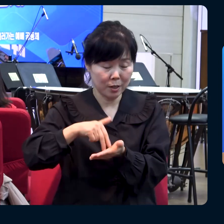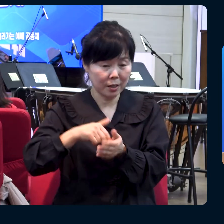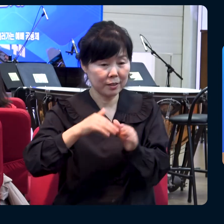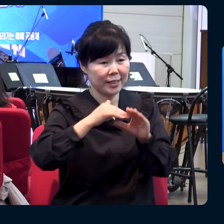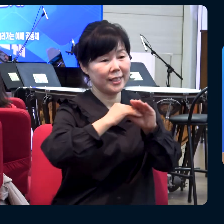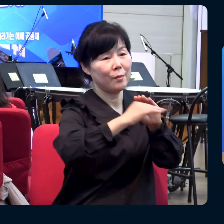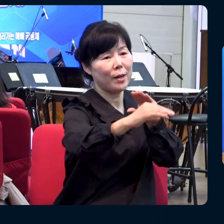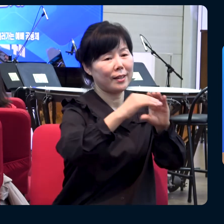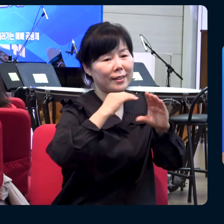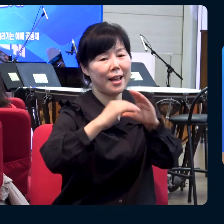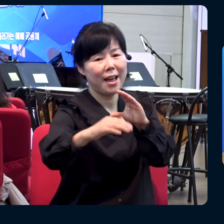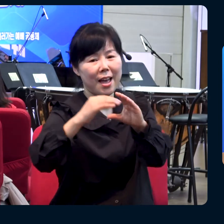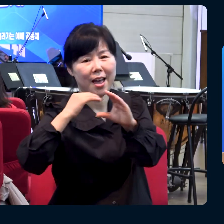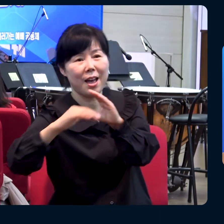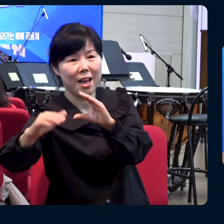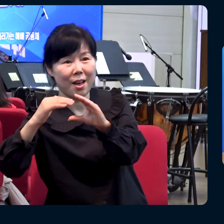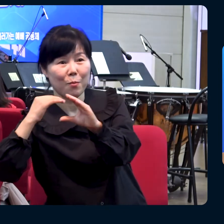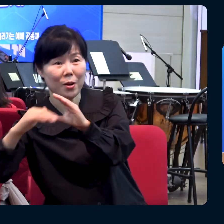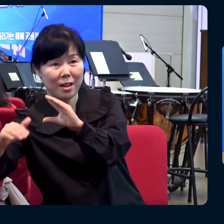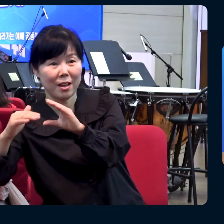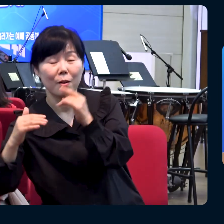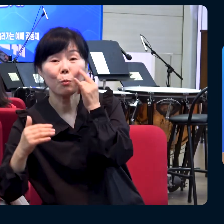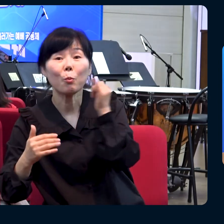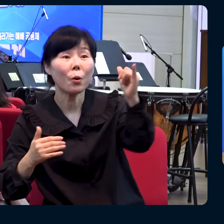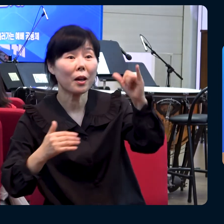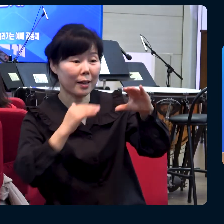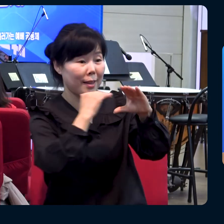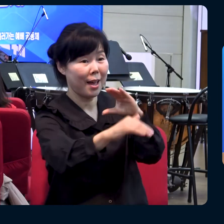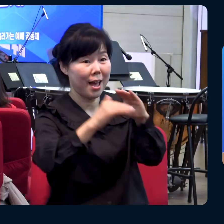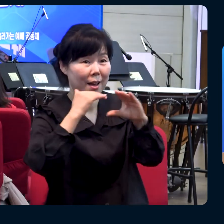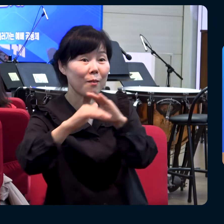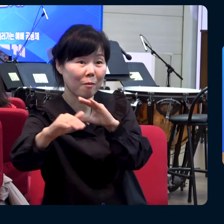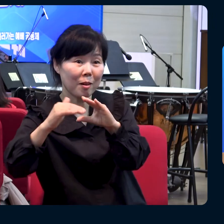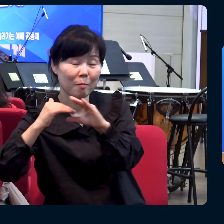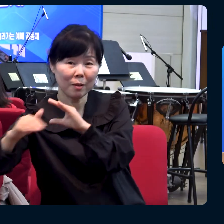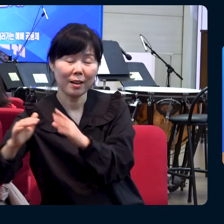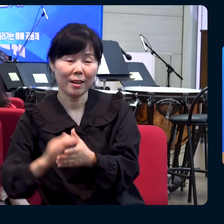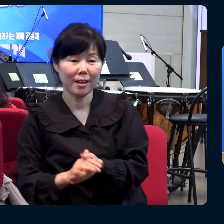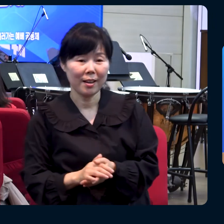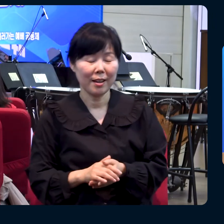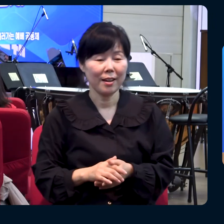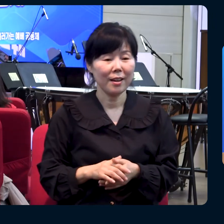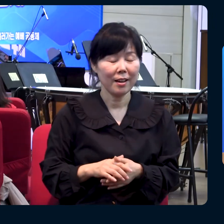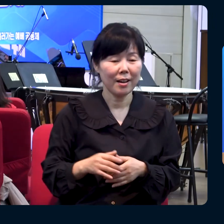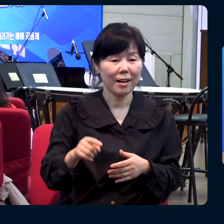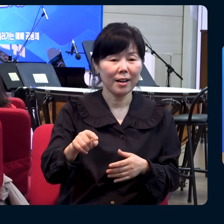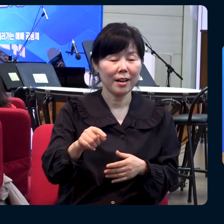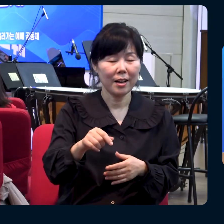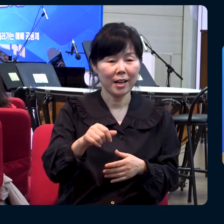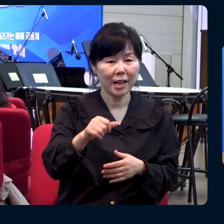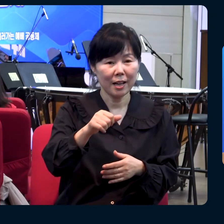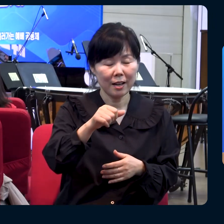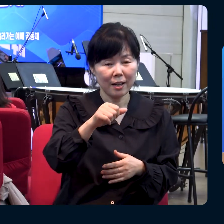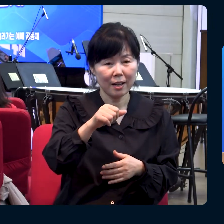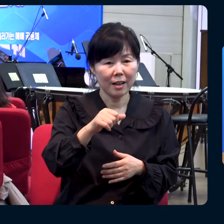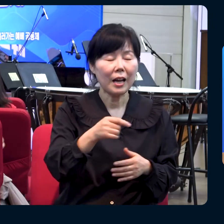이거는 불문율로 하는 겁니다. 그래서 뭐라고 하냐면 이번에 너희 부모님이 장로님 후보가